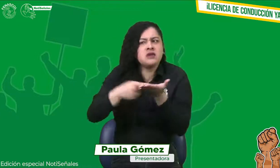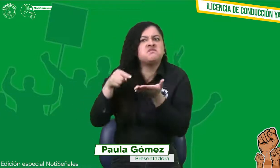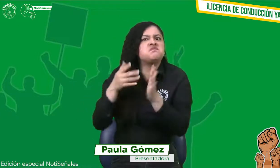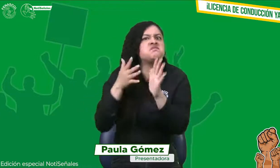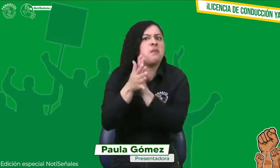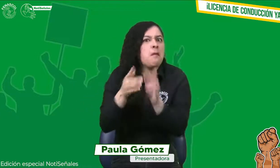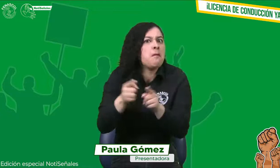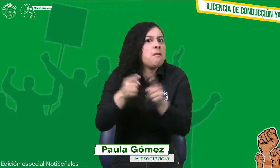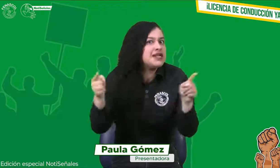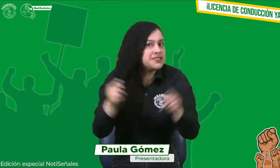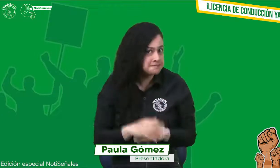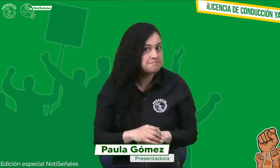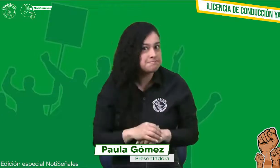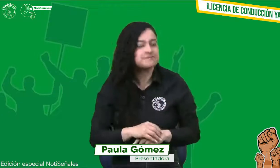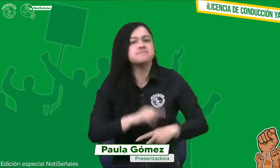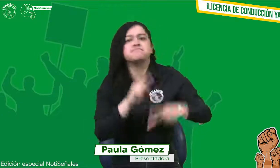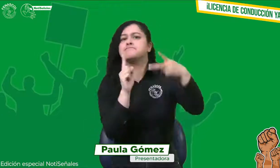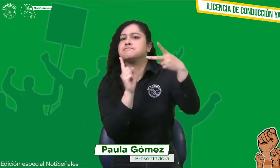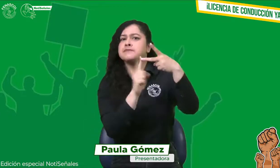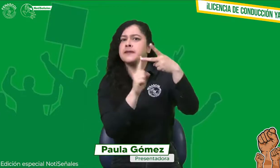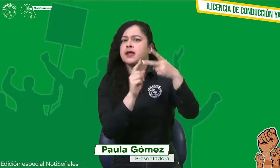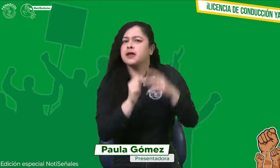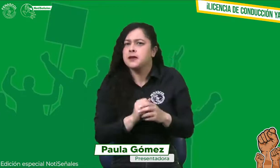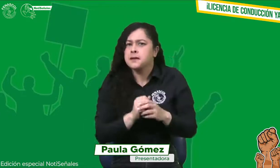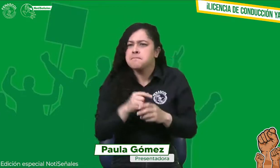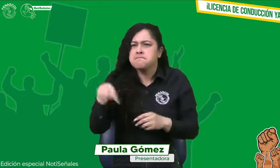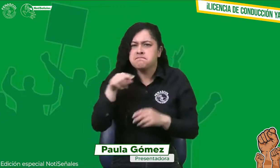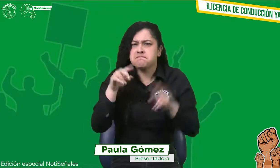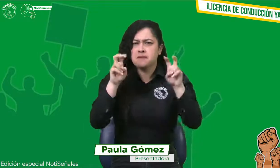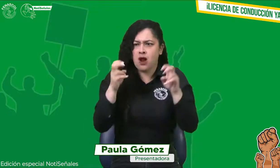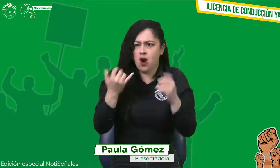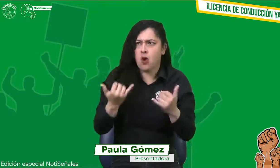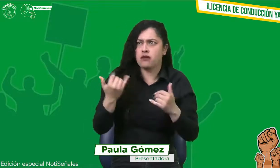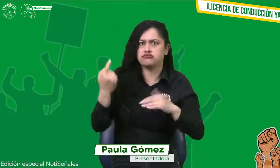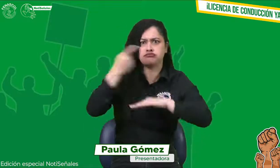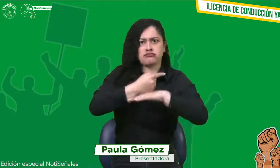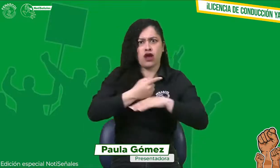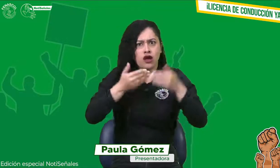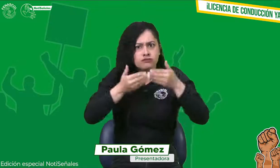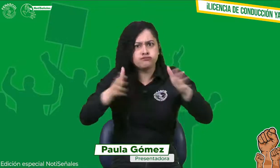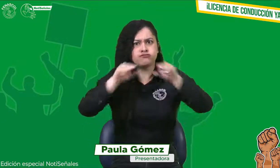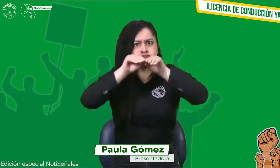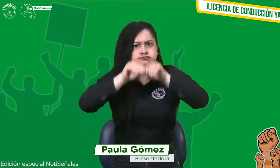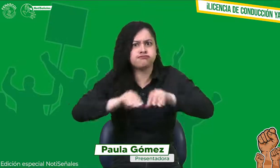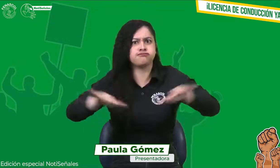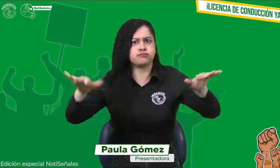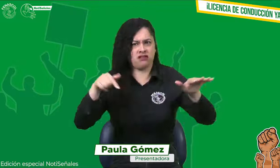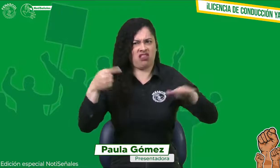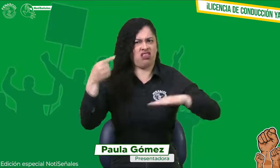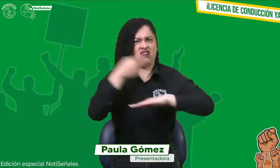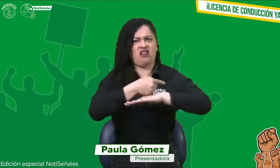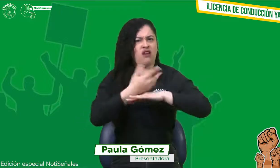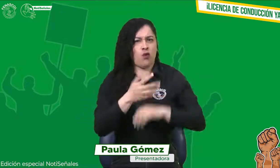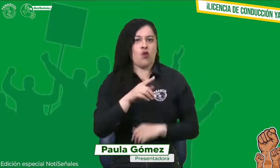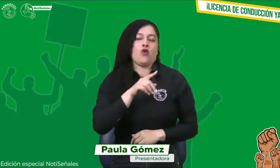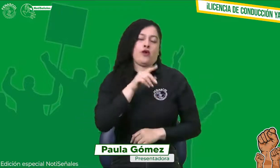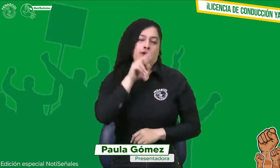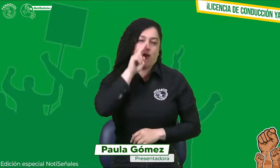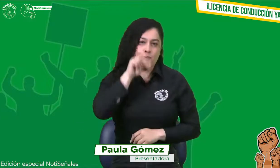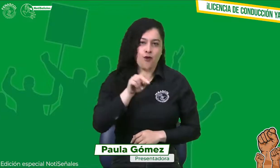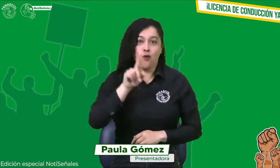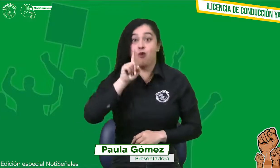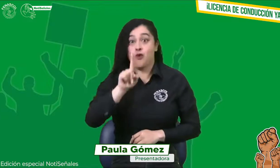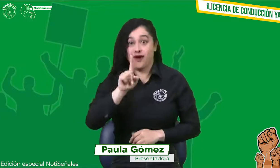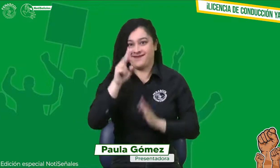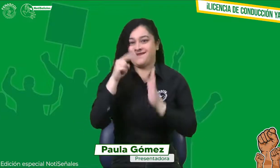Transporte. Vamos a ver qué se dijo en esta reunión. Además, vamos a hablar sobre la